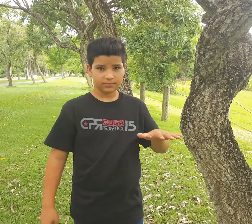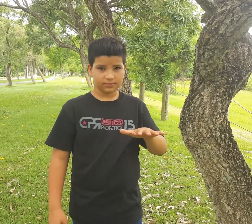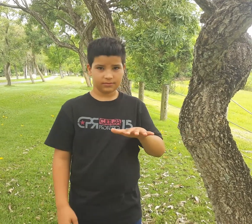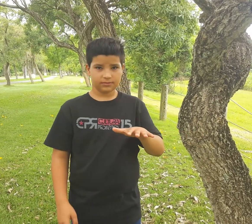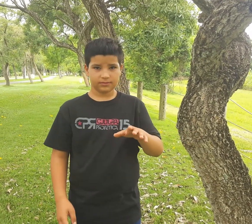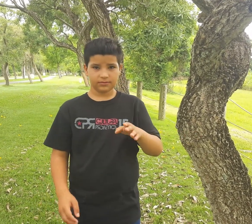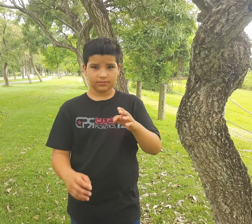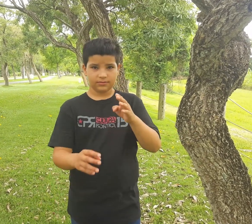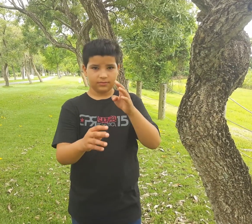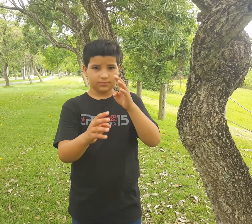Parque.